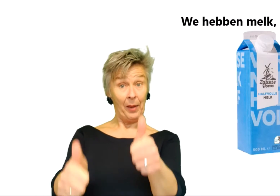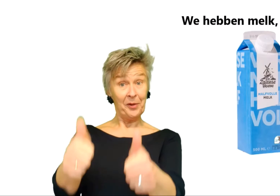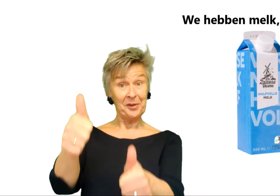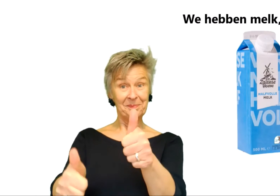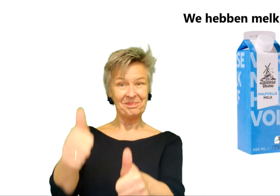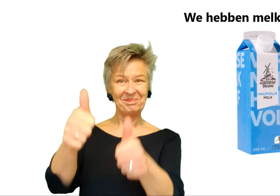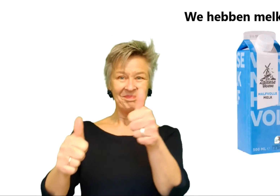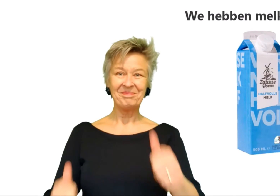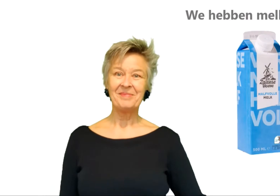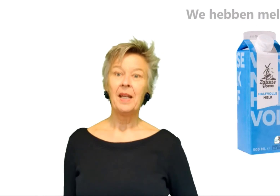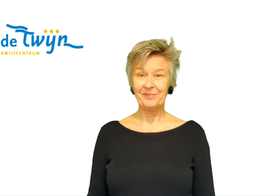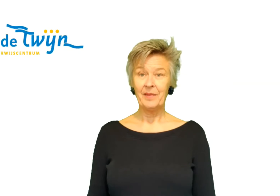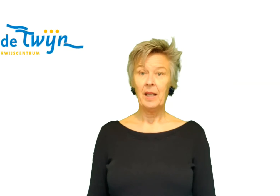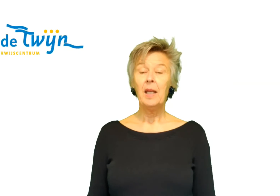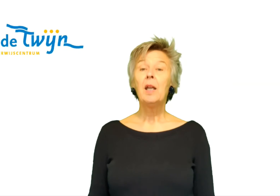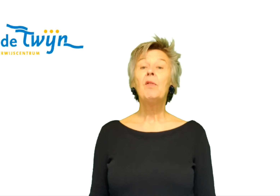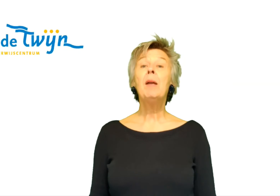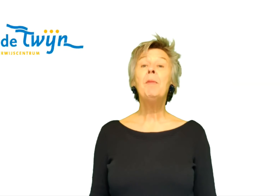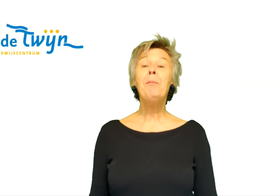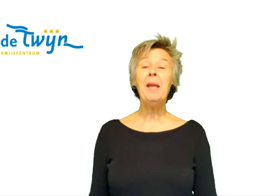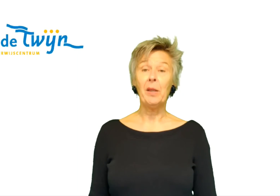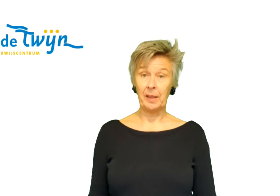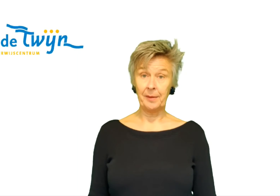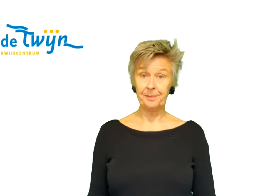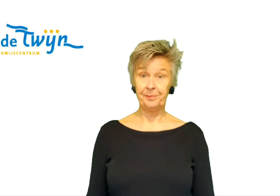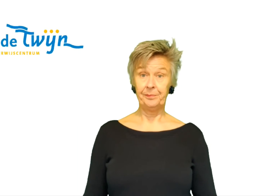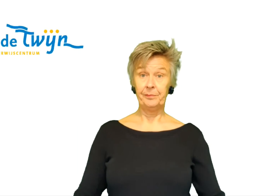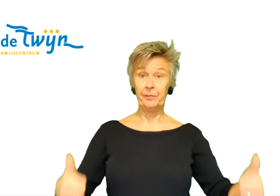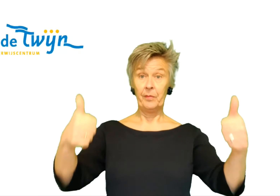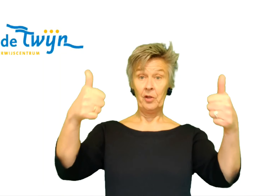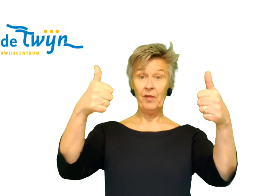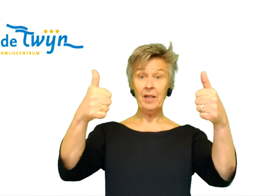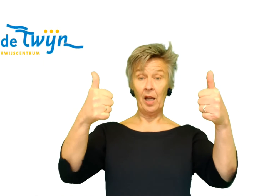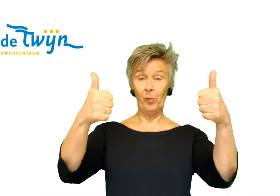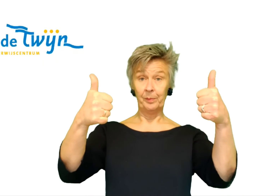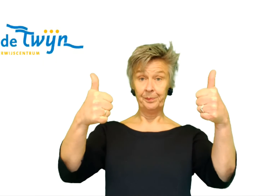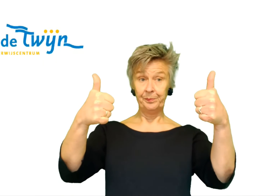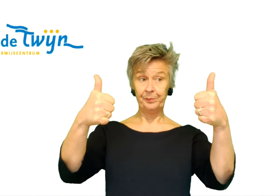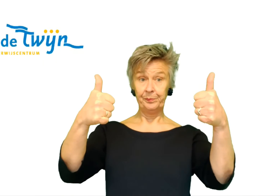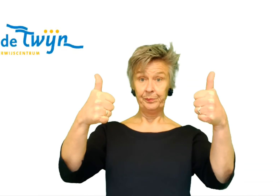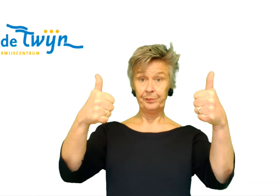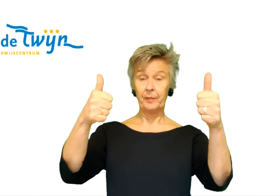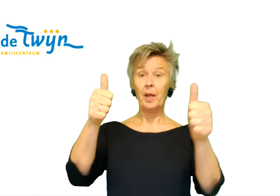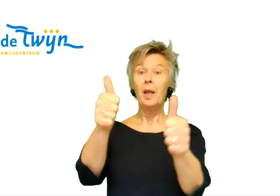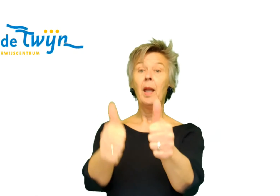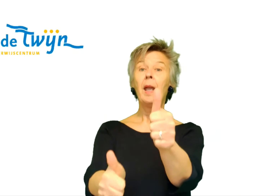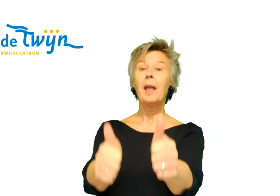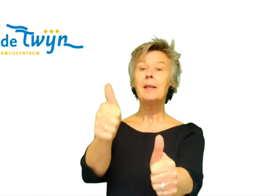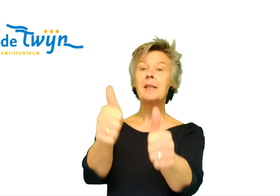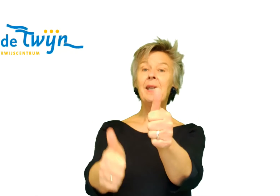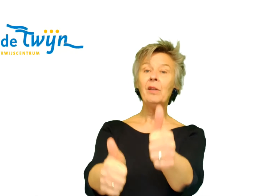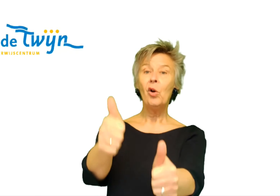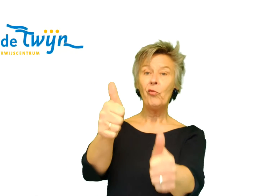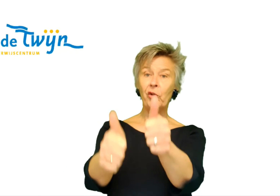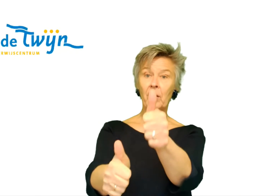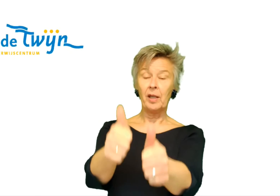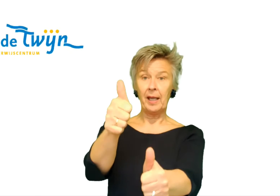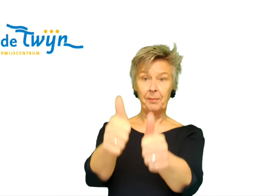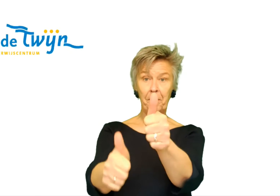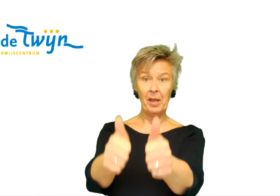melk. We hebben melk. Twee duimen. Het is net of je gaat melken